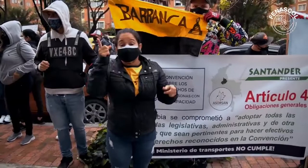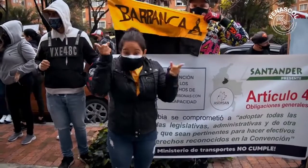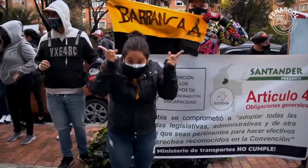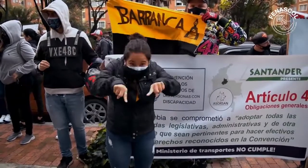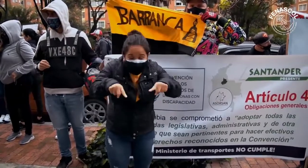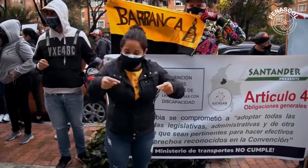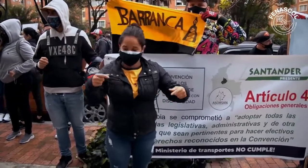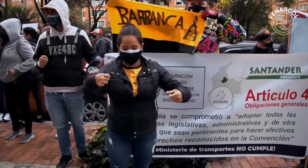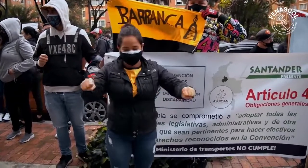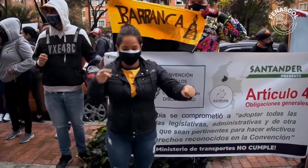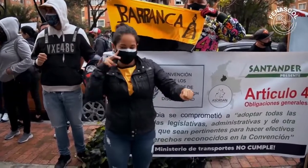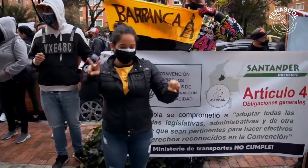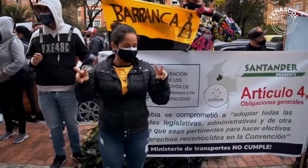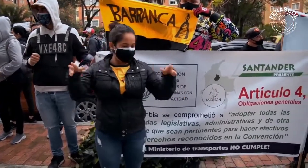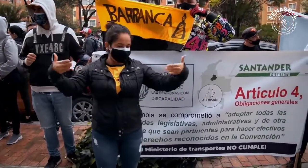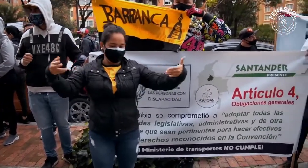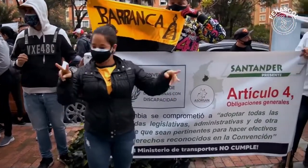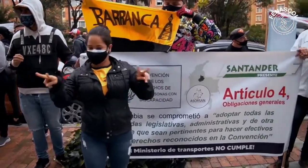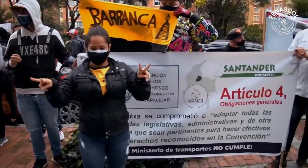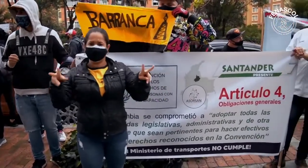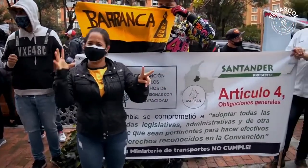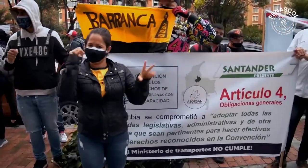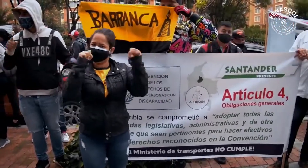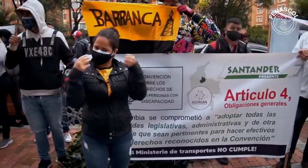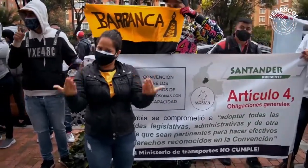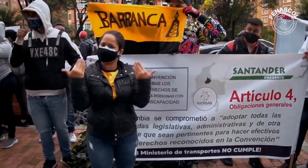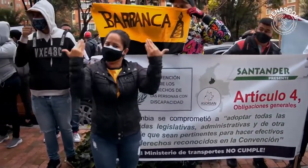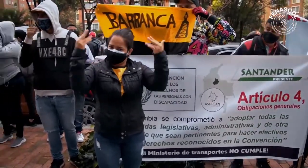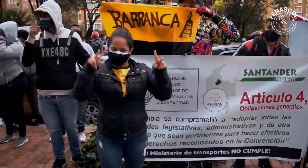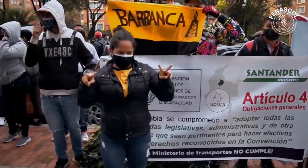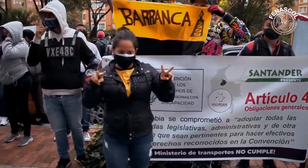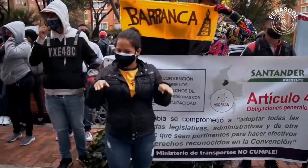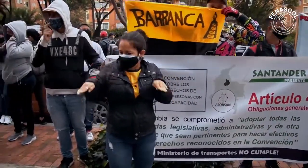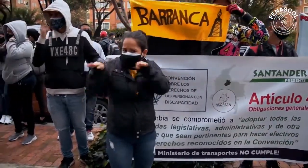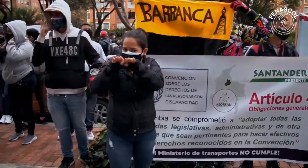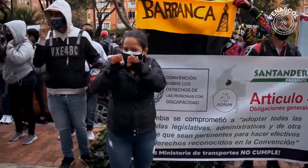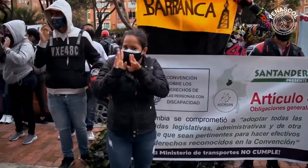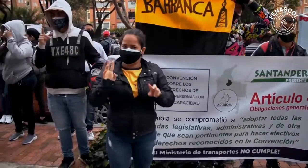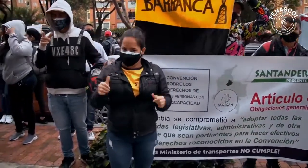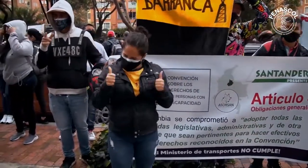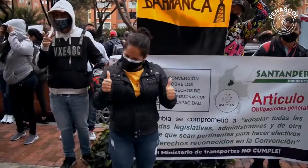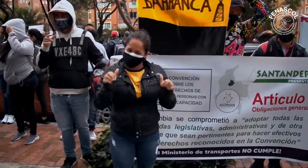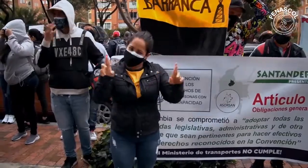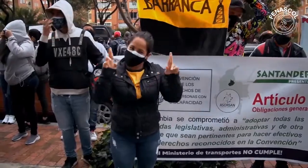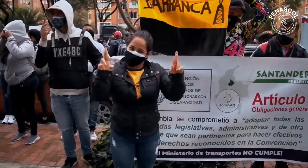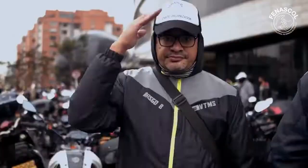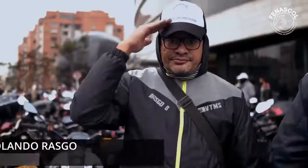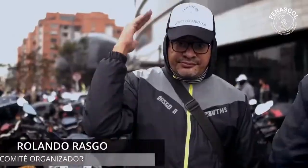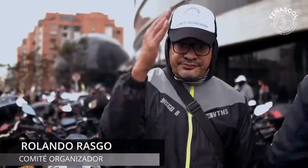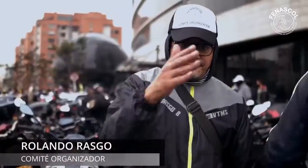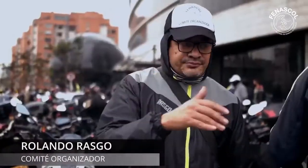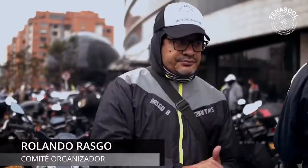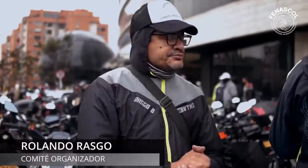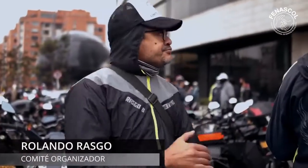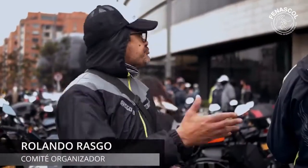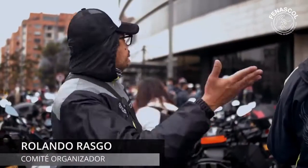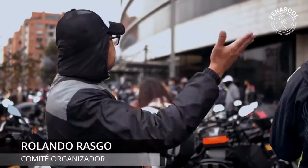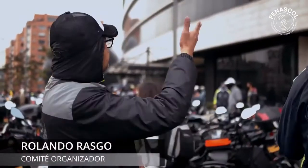movilizarnos al igual que las personas oyentes y que hayan algunos ajustes. Igual tenemos los espejos que nos permiten movilizarnos. Hola, un saludo.